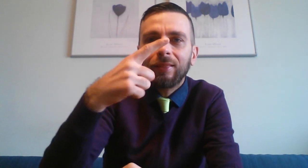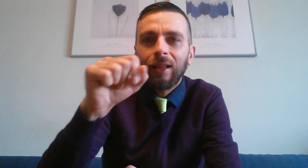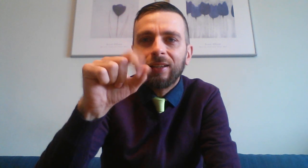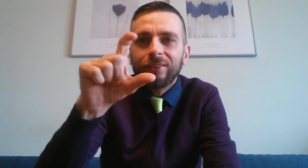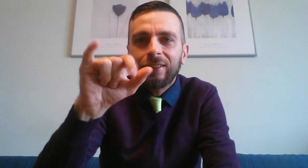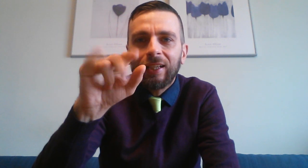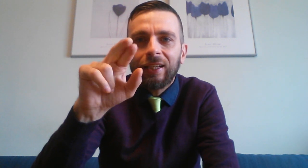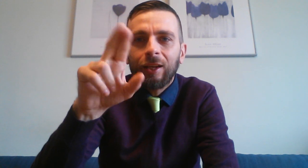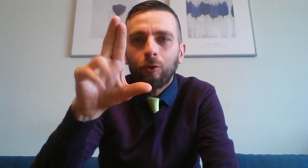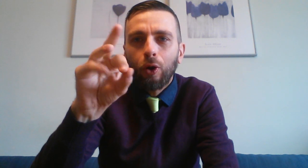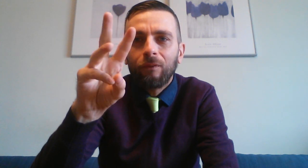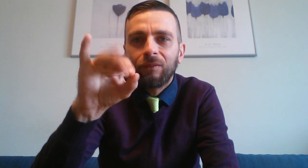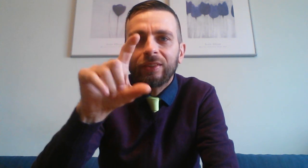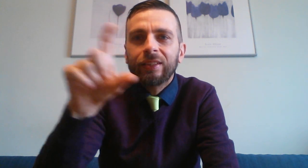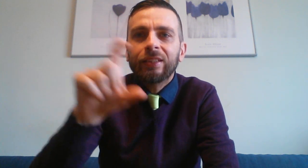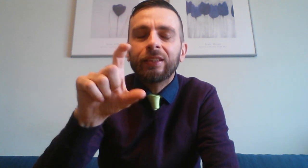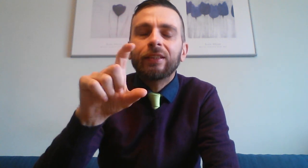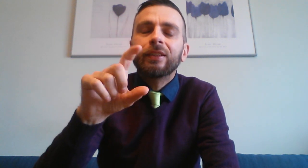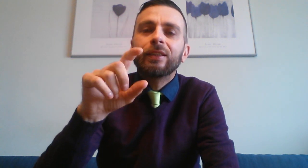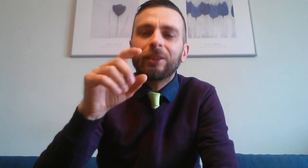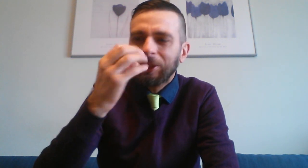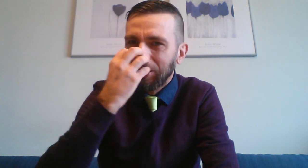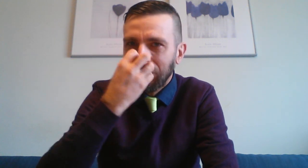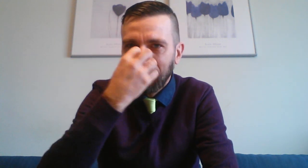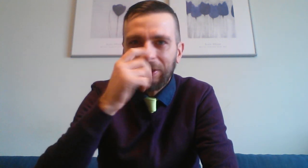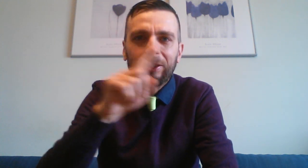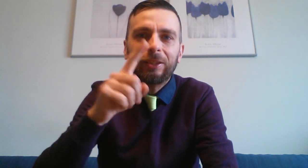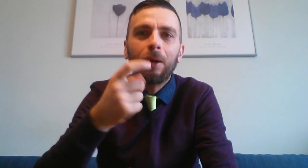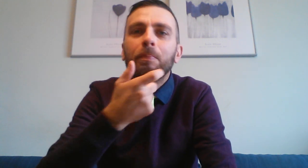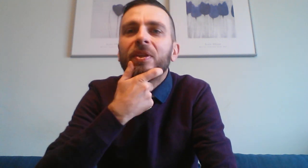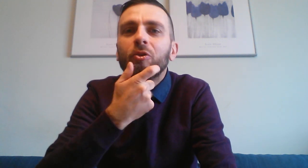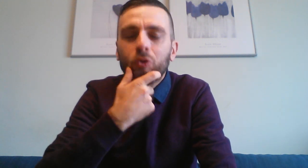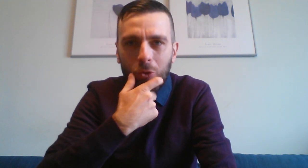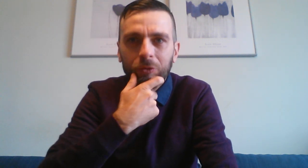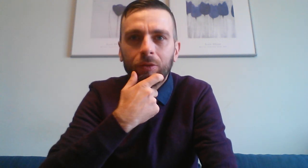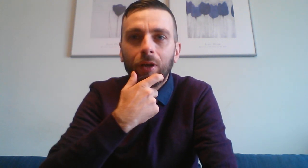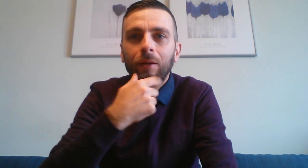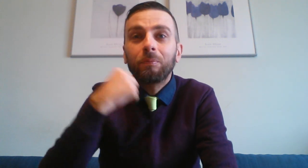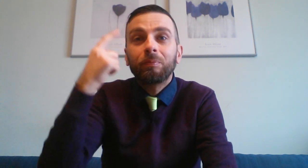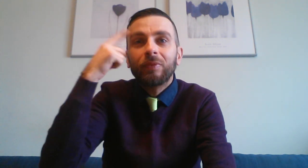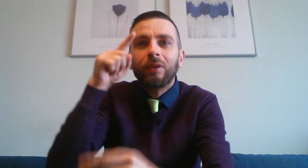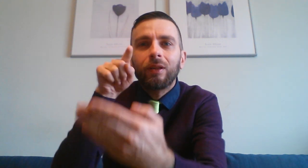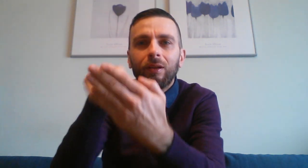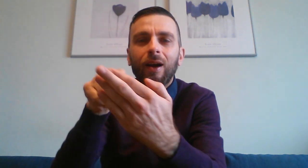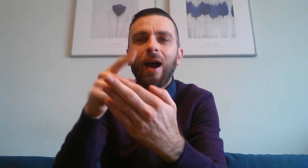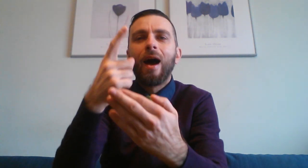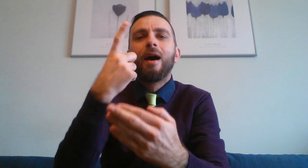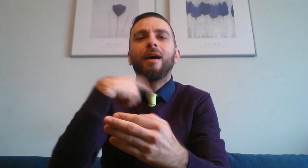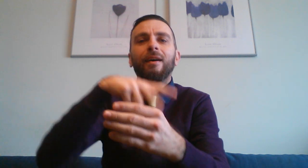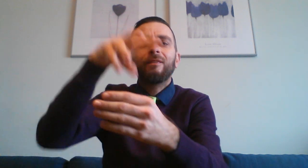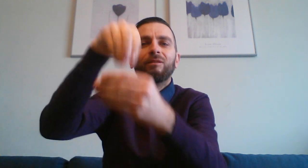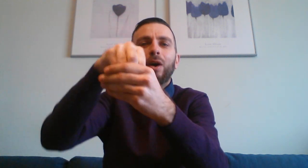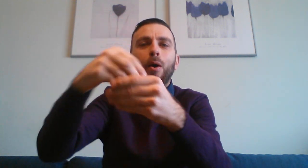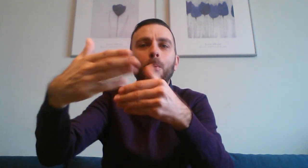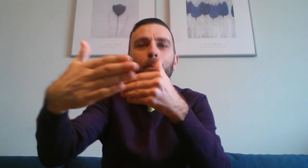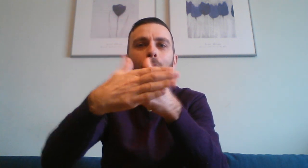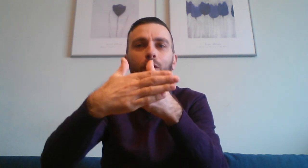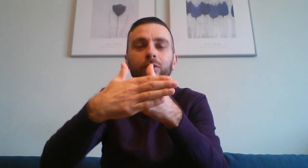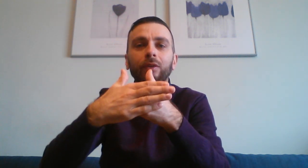jest to bardzo niekorzystne. W tej sytuacji koszty produkcji mleka na pewno wzrosną.